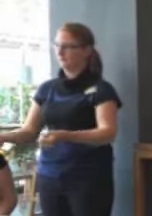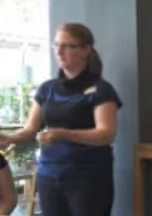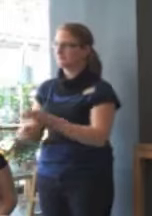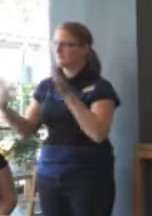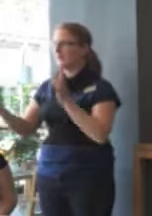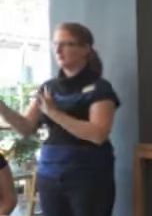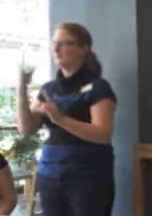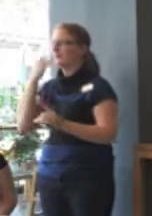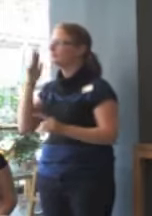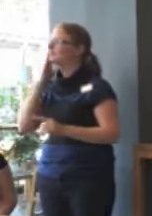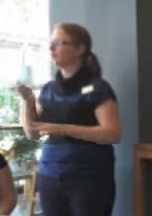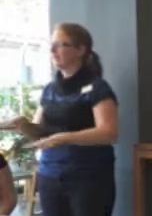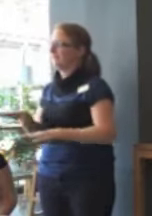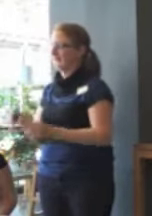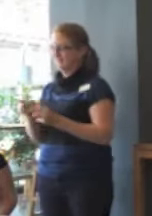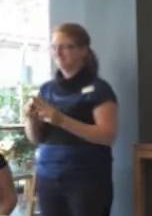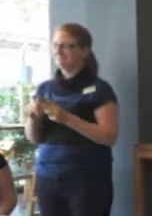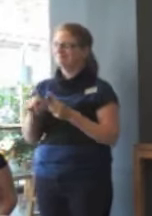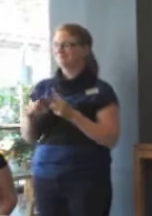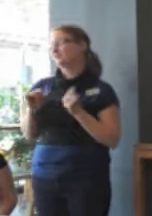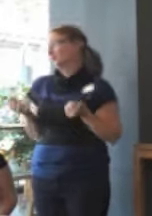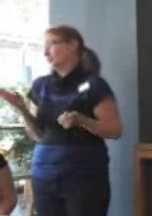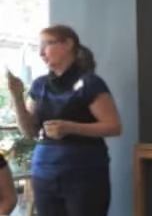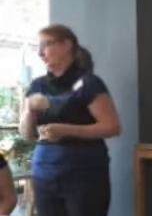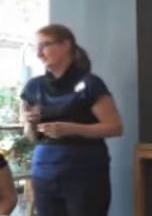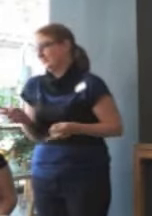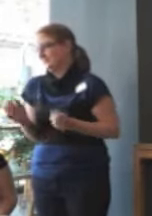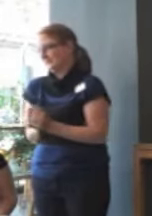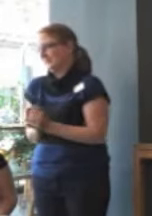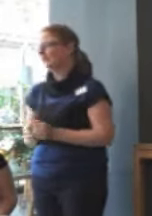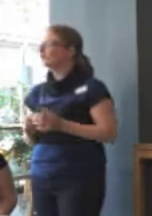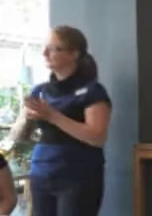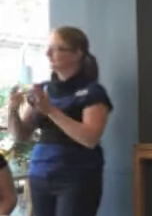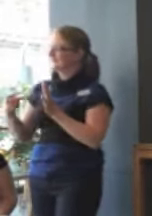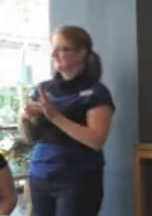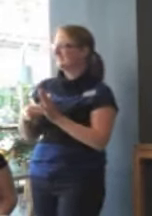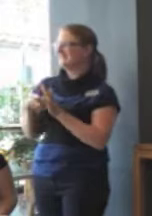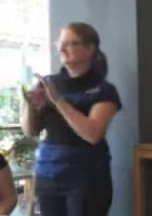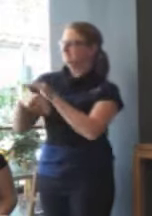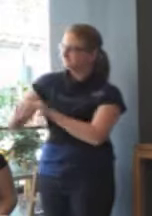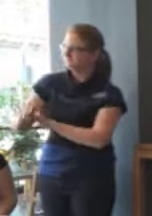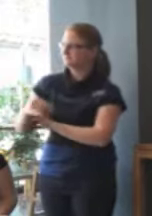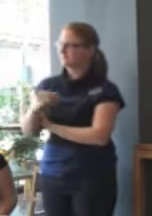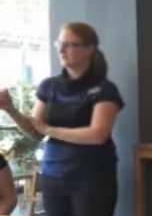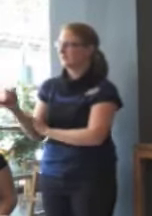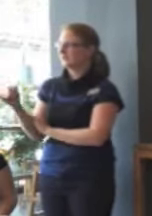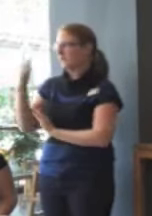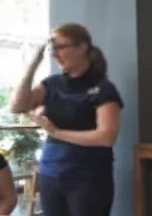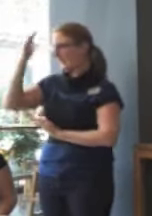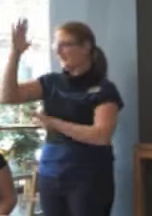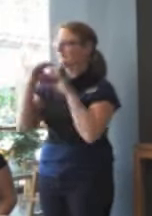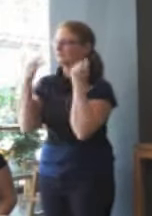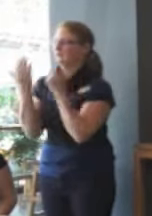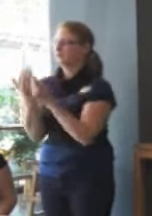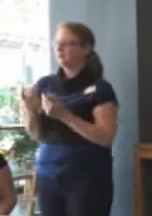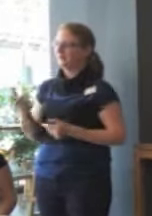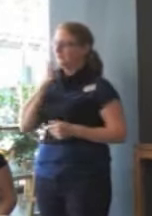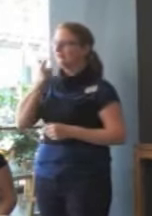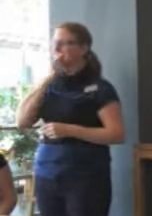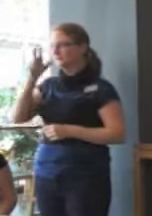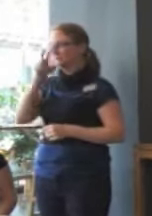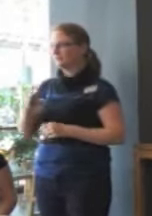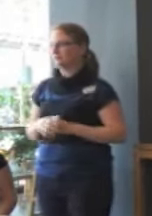Det finns en rädsla för att föra in teknik i äldreomsorgen. Men framförallt finns det en rädsla att jobba med de bästa arbetsmetoderna. Det